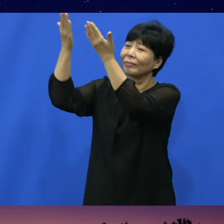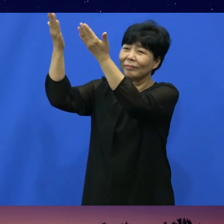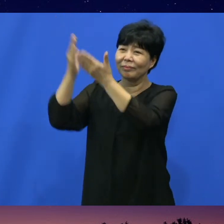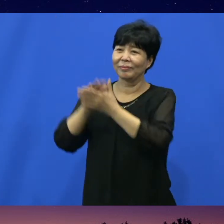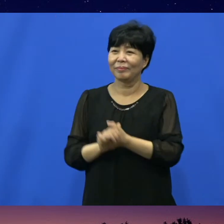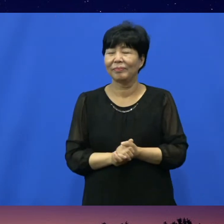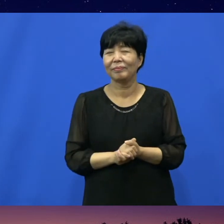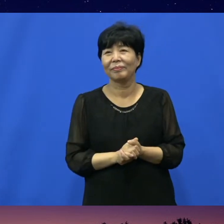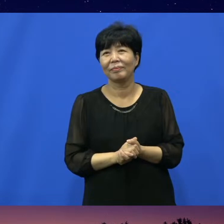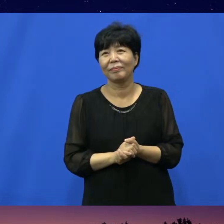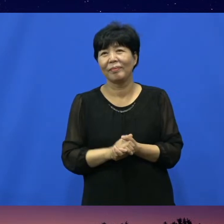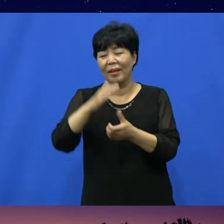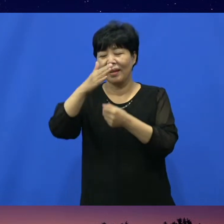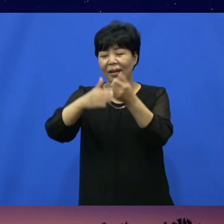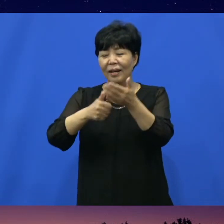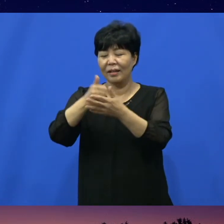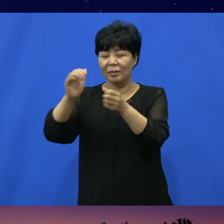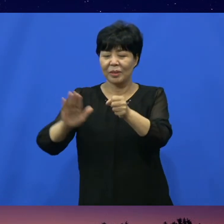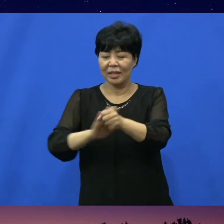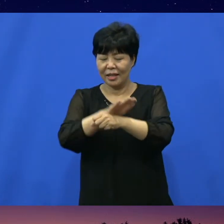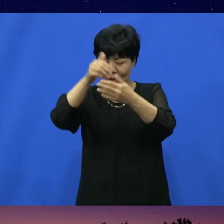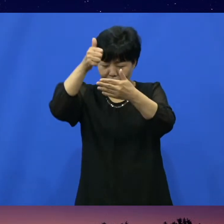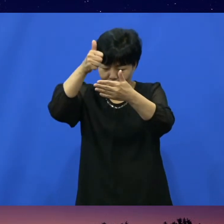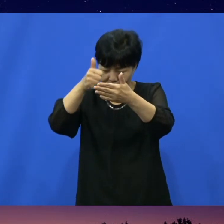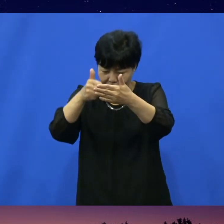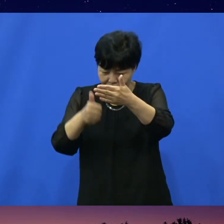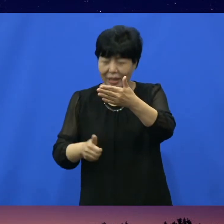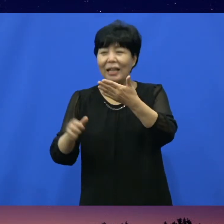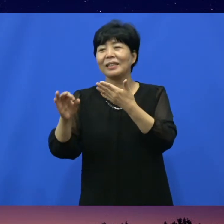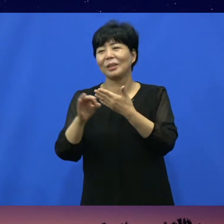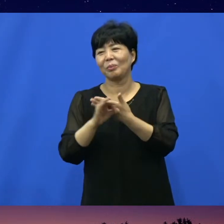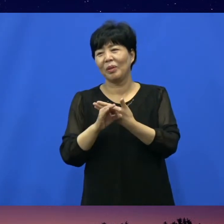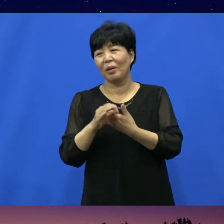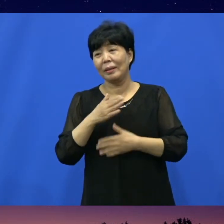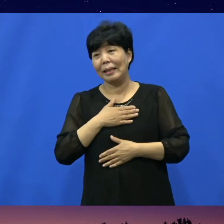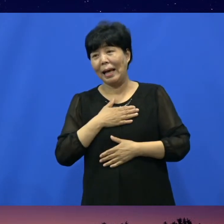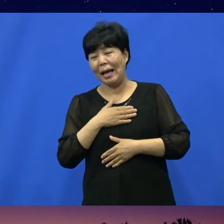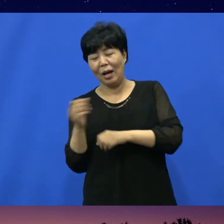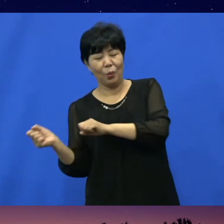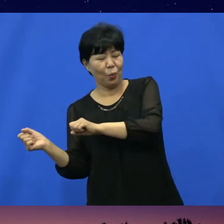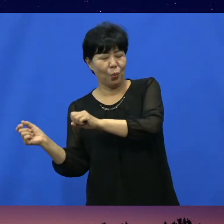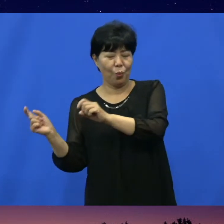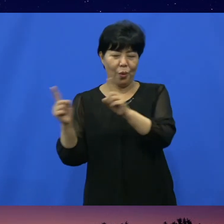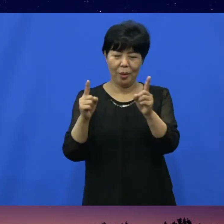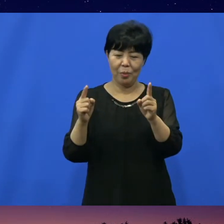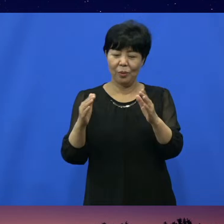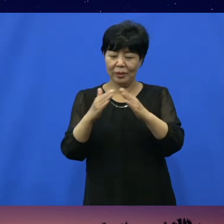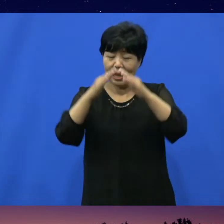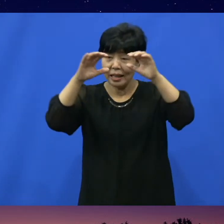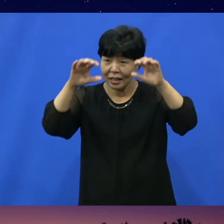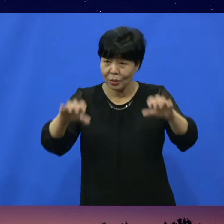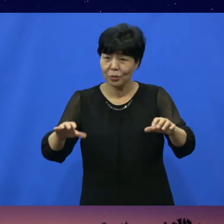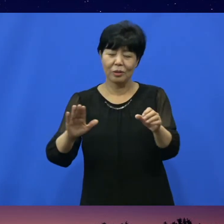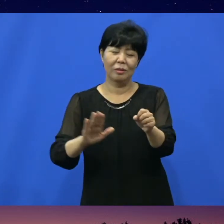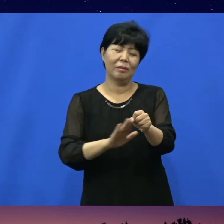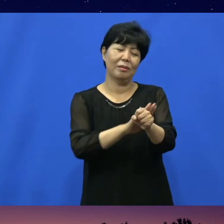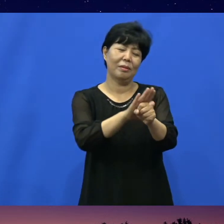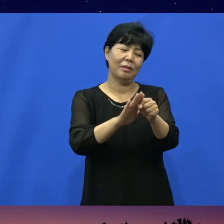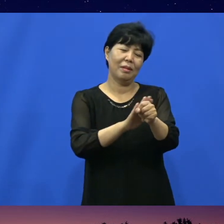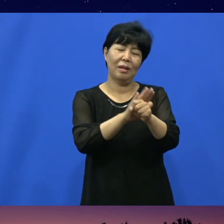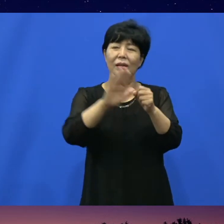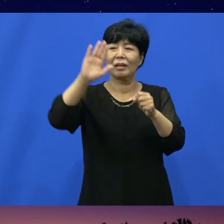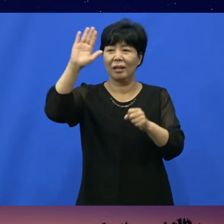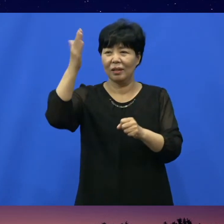그분의 그 사랑 안에 깊이 잠겨들면 그 사랑의 힘이 나를 회복시키고 내 이웃을 사랑하고